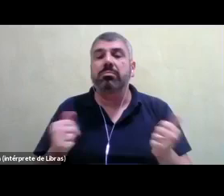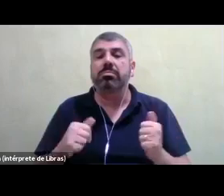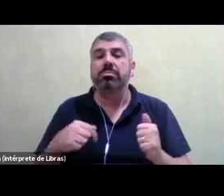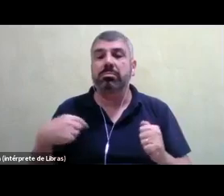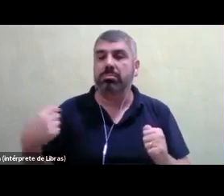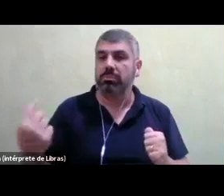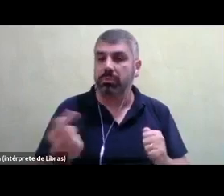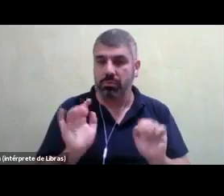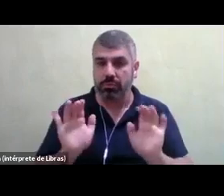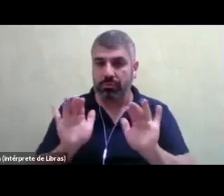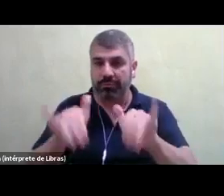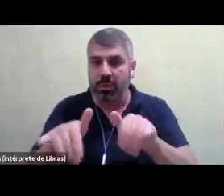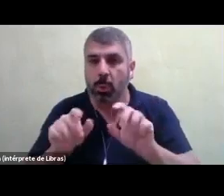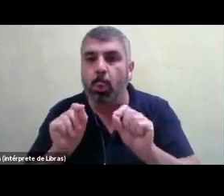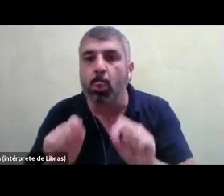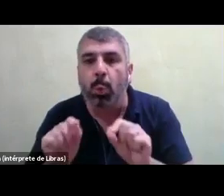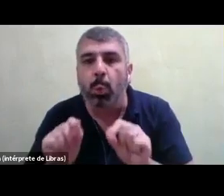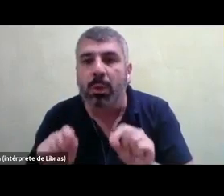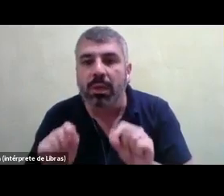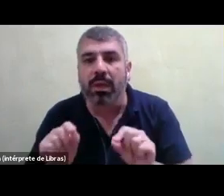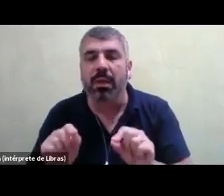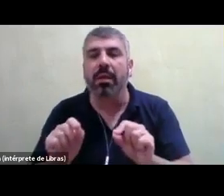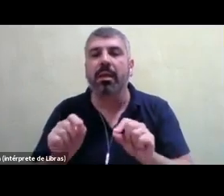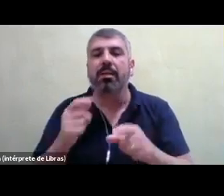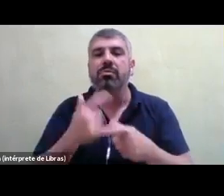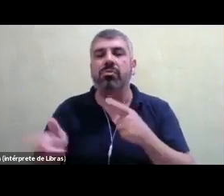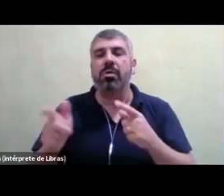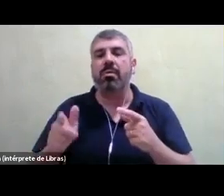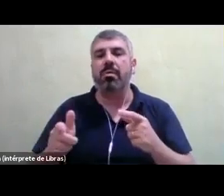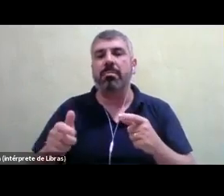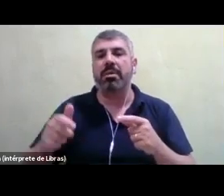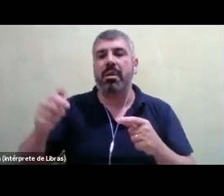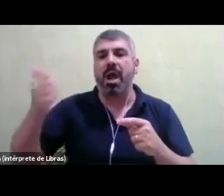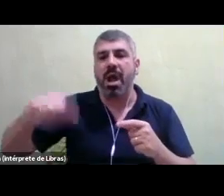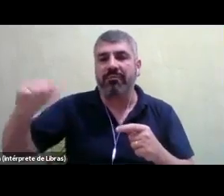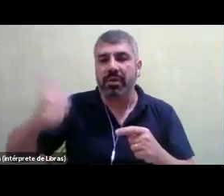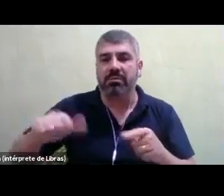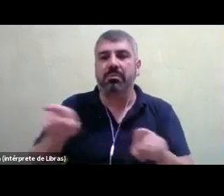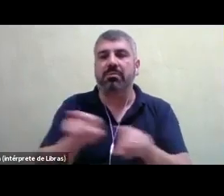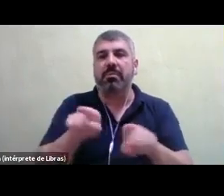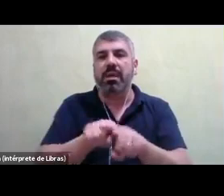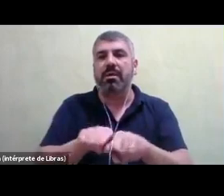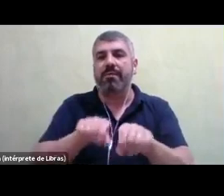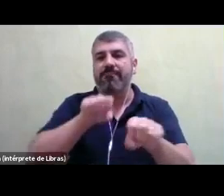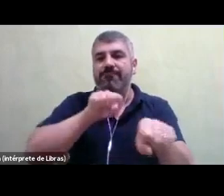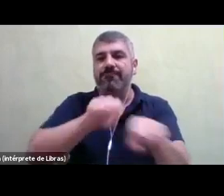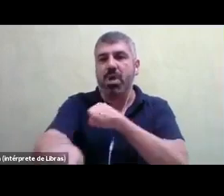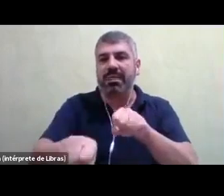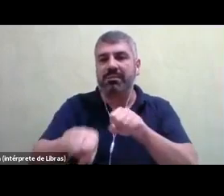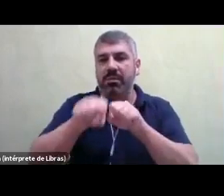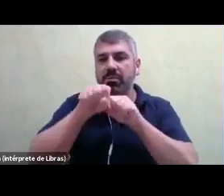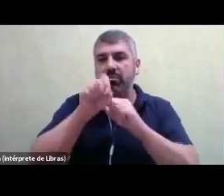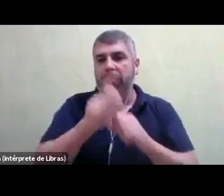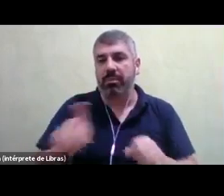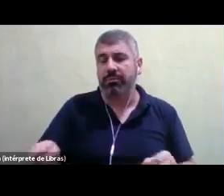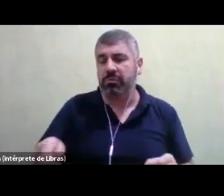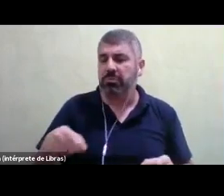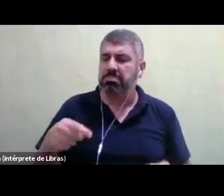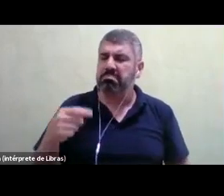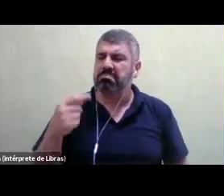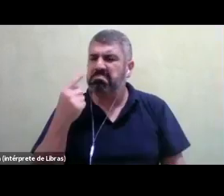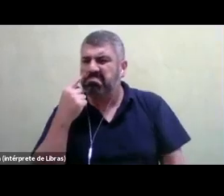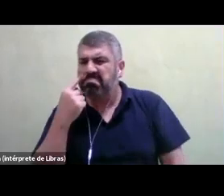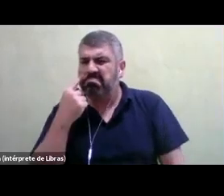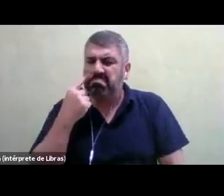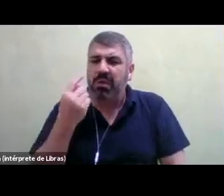numa discussão sobre avaliação e sobre formação de professores, que, ao nosso ver, está